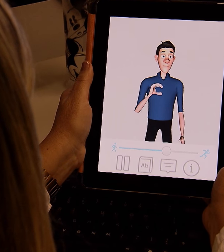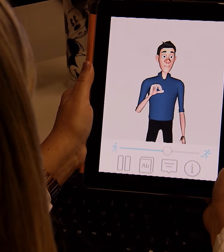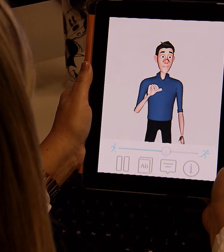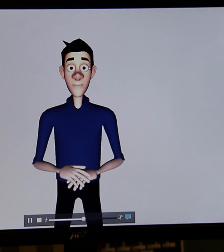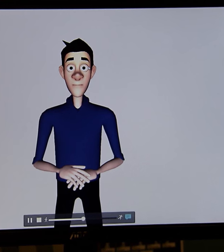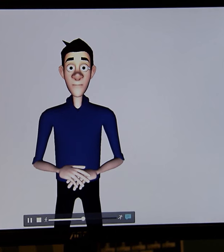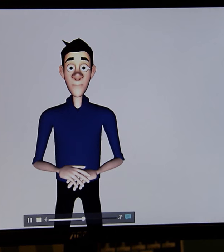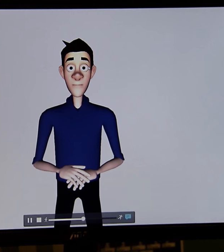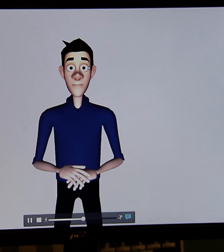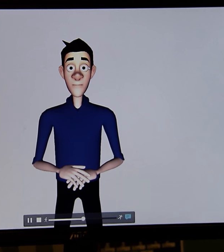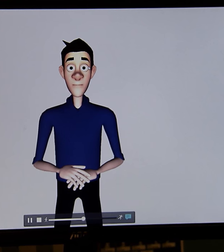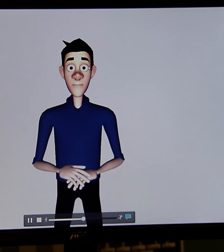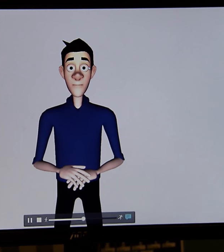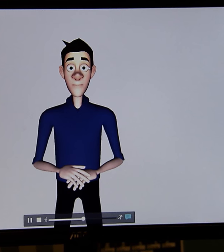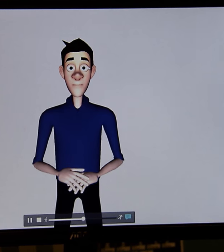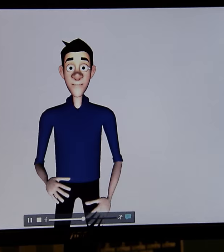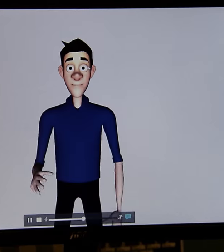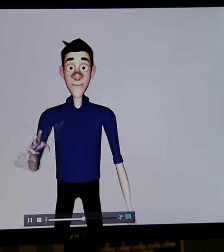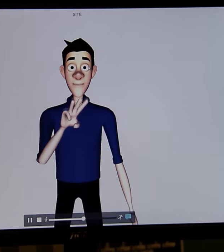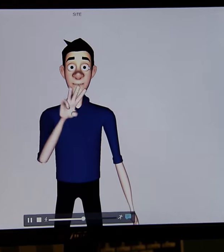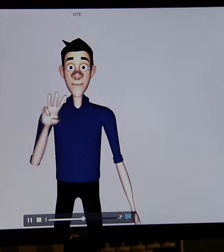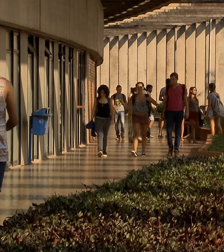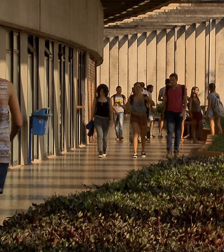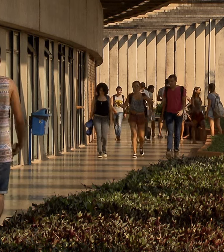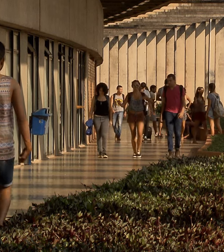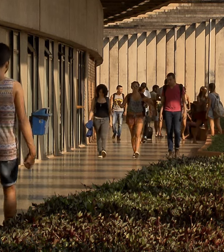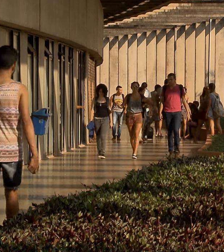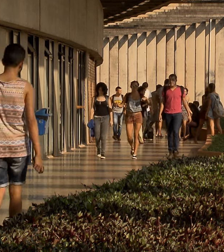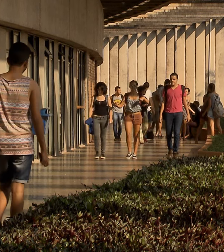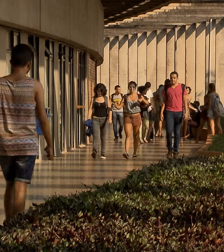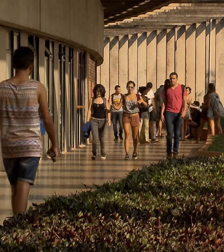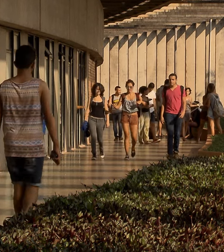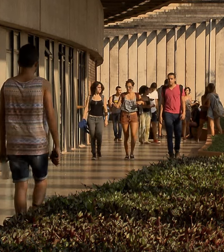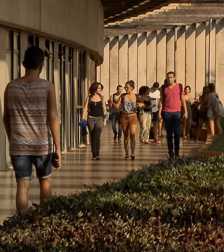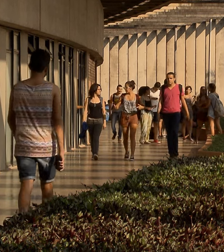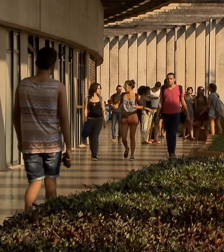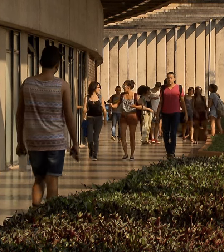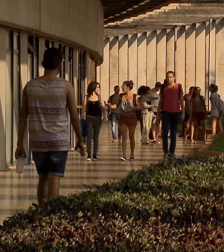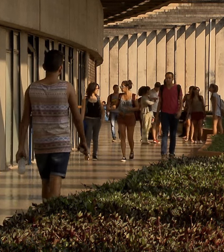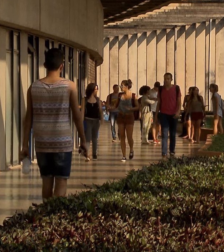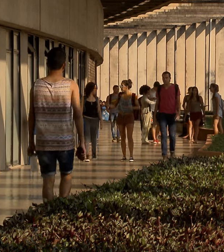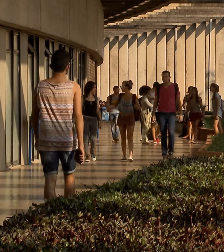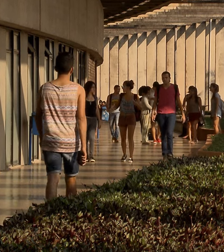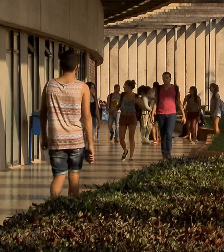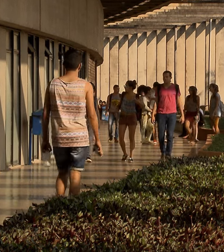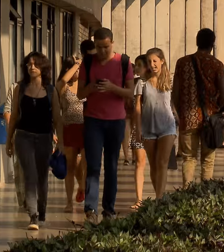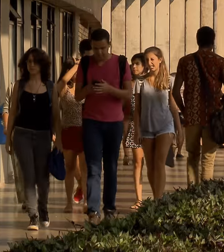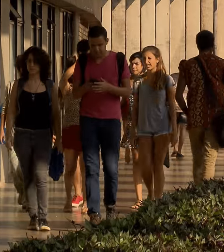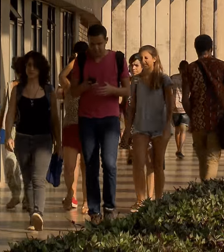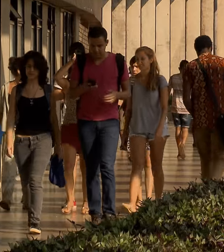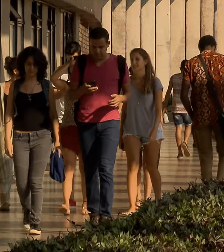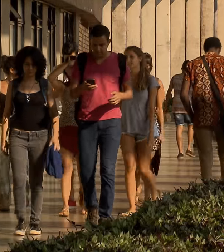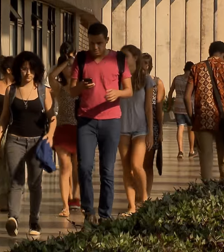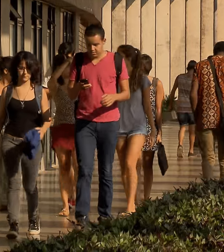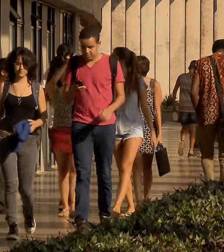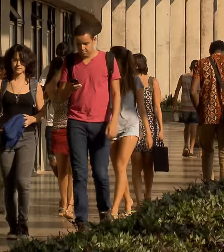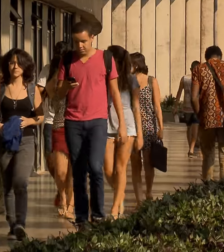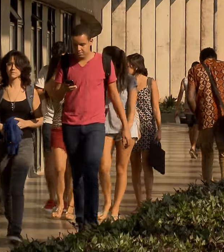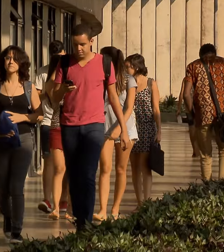essa dificuldade de acesso à comunicação. Em 2015, a Universidade de Brasília abriu um novo curso de graduação,